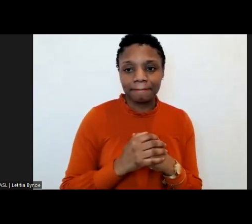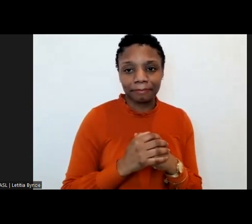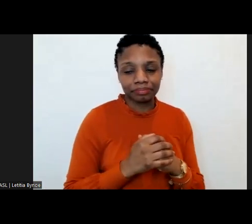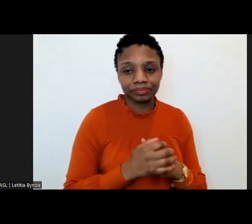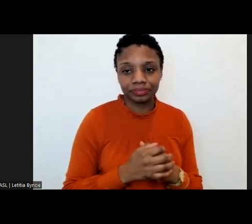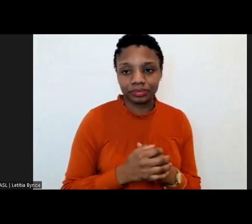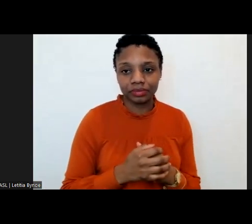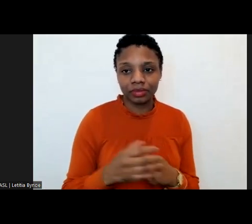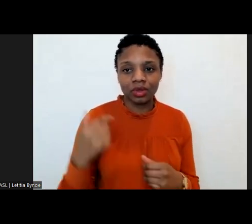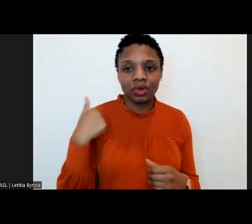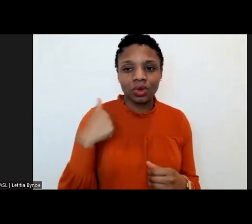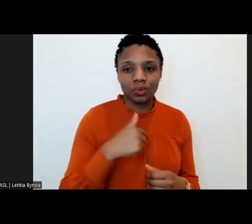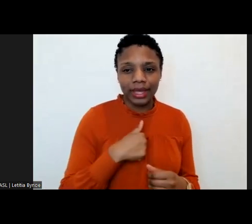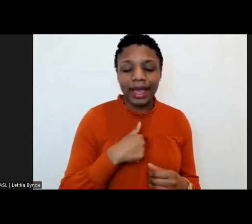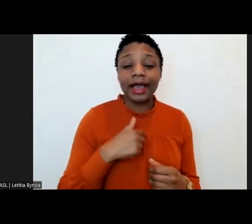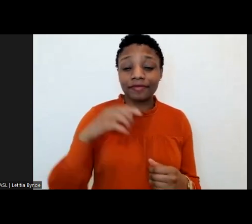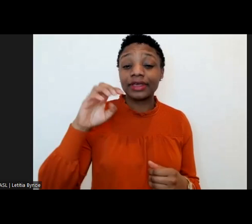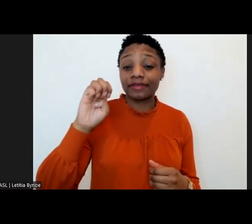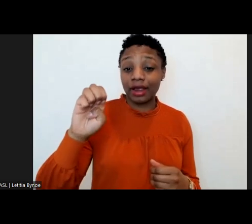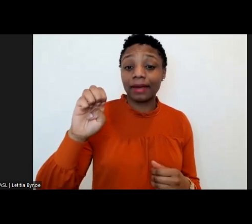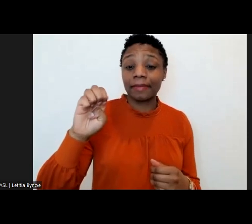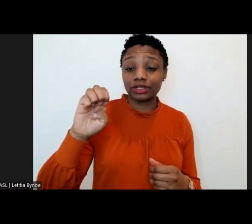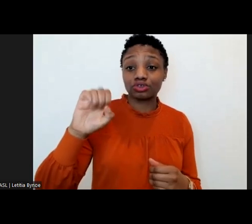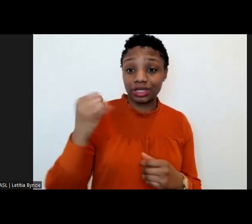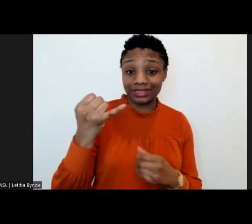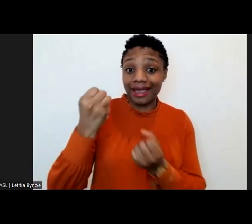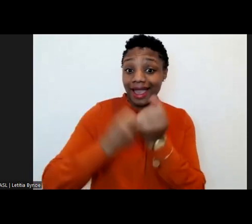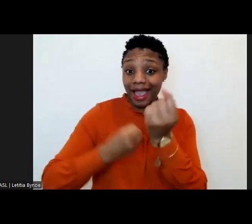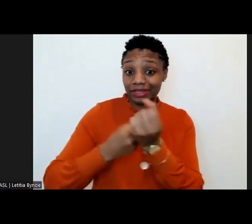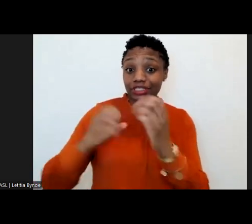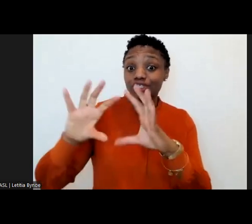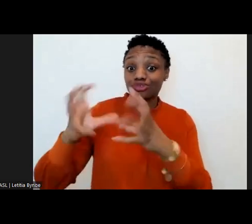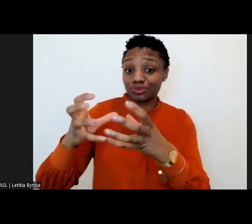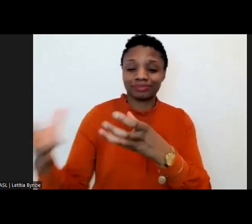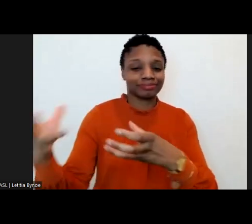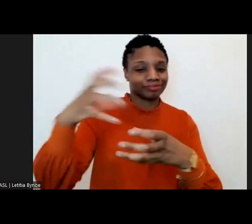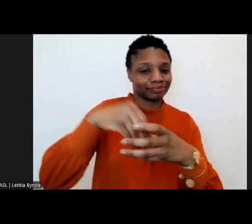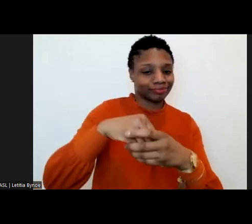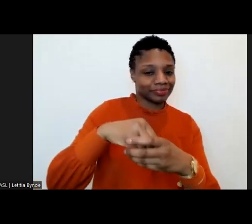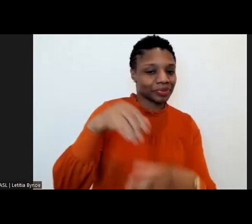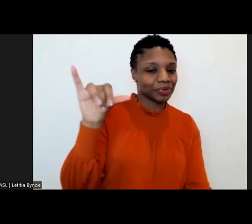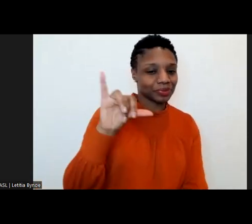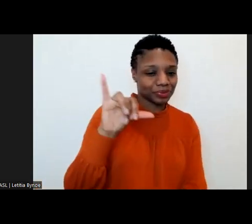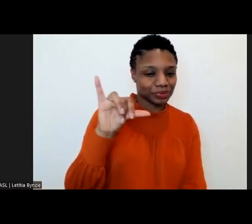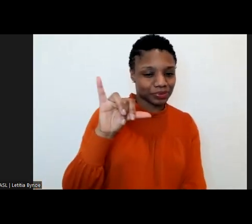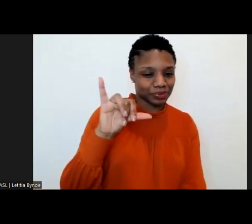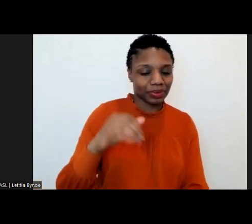de Justicia ambiental tenemos un número de grupos que participan